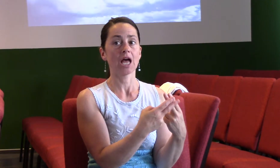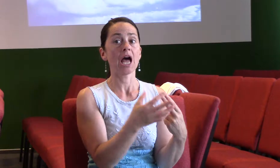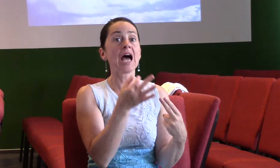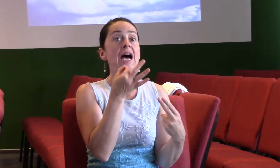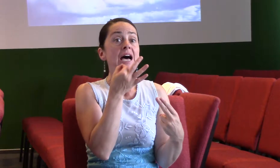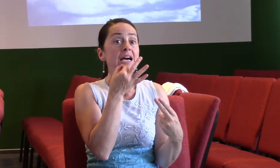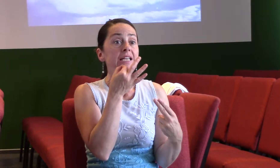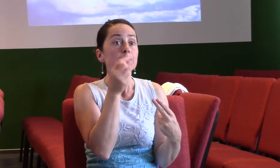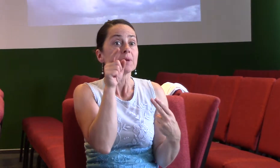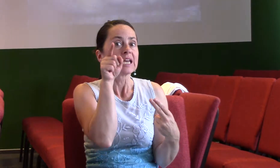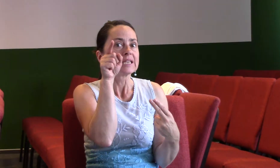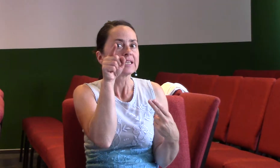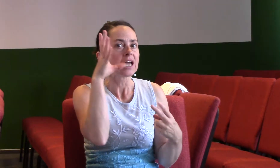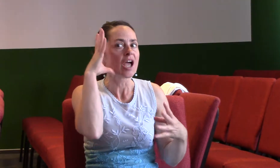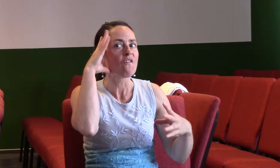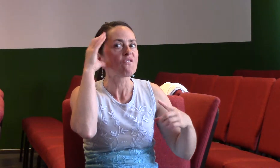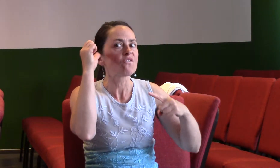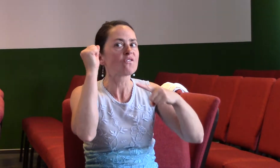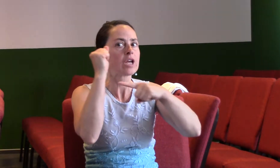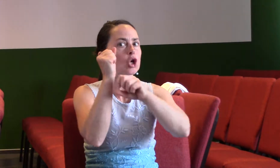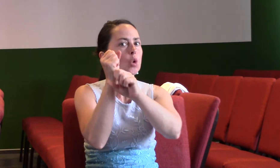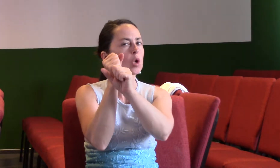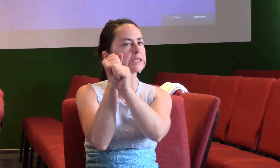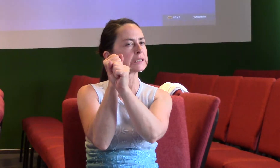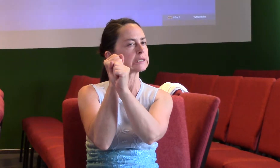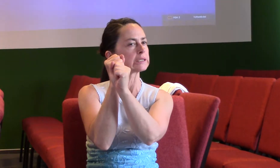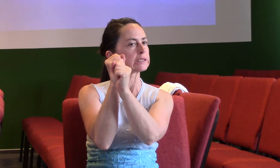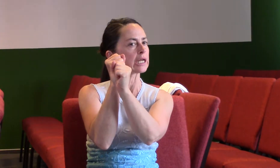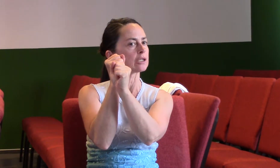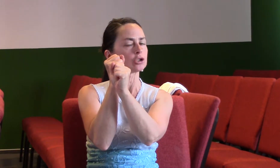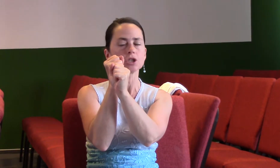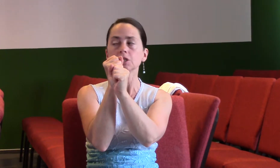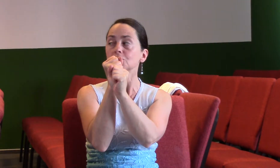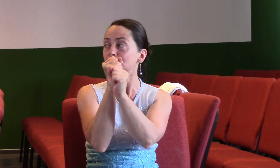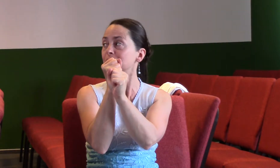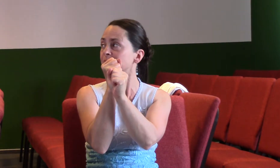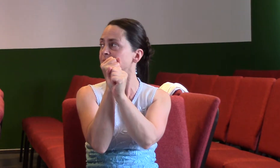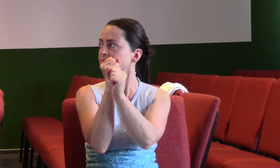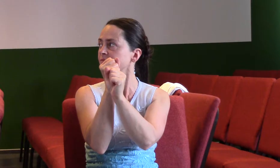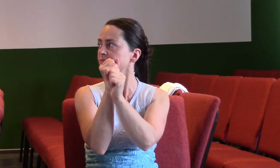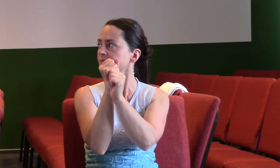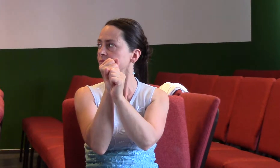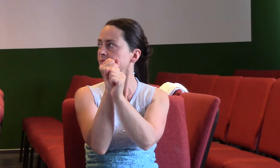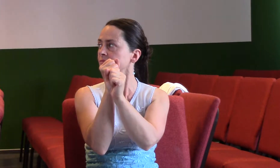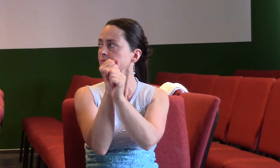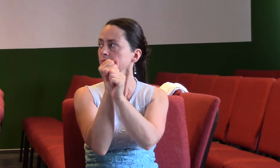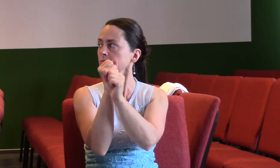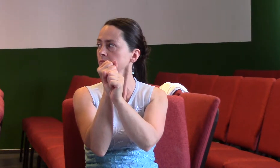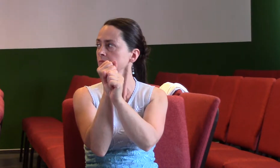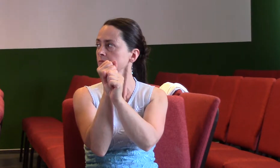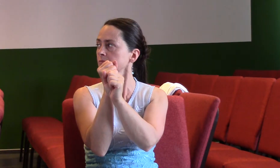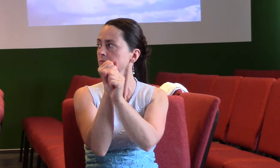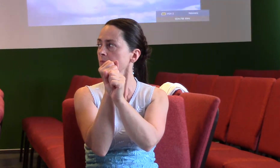tak dňábel, že nám ukradl ten cíl naší víry, že se stavil proti nám, tak on